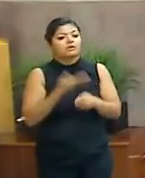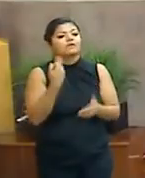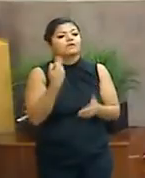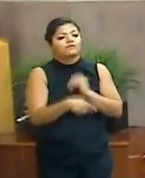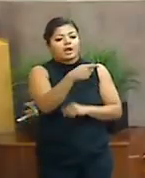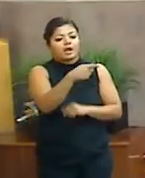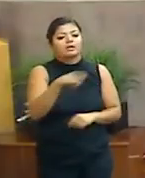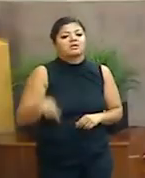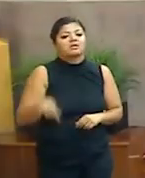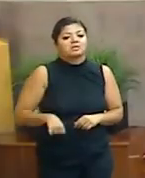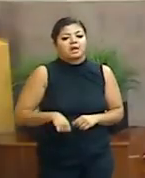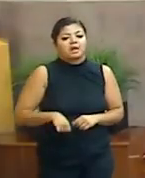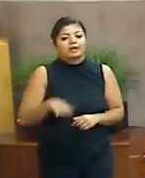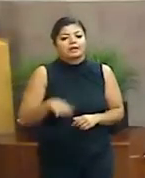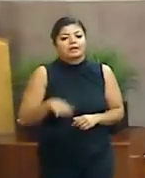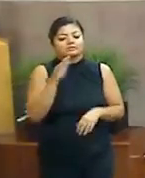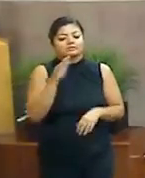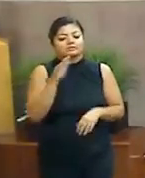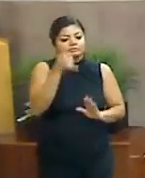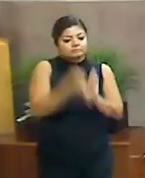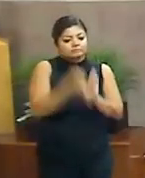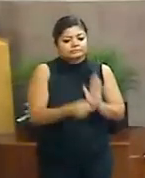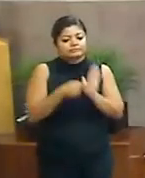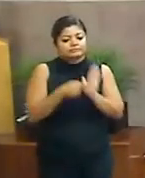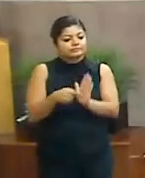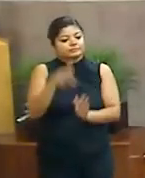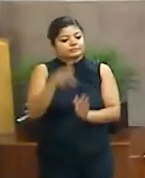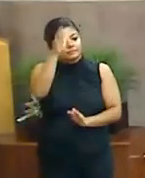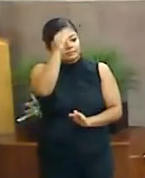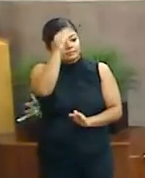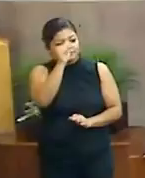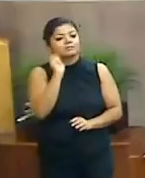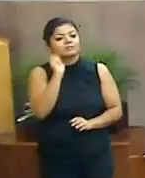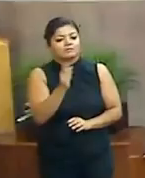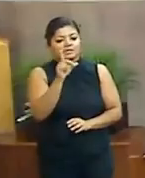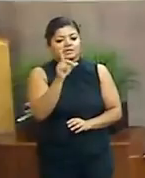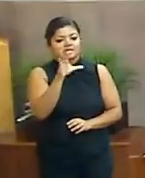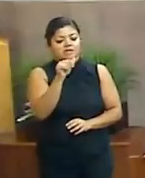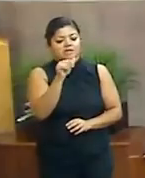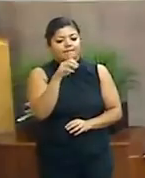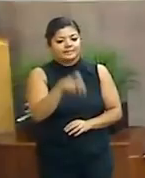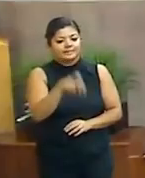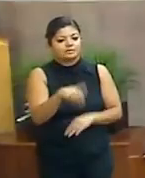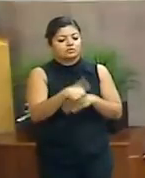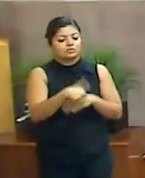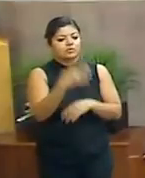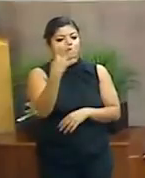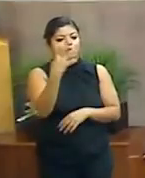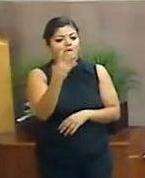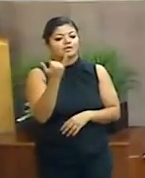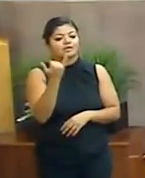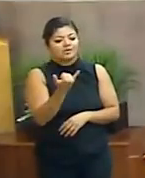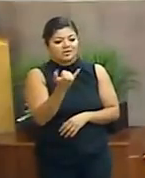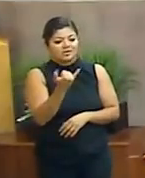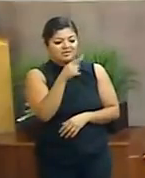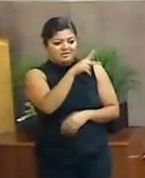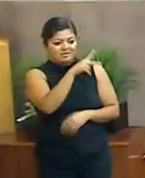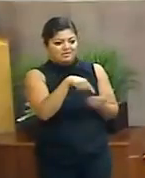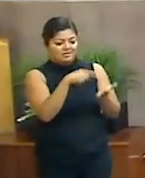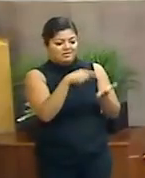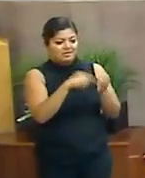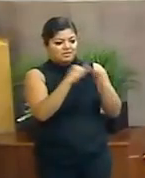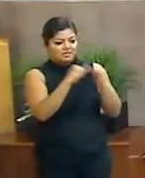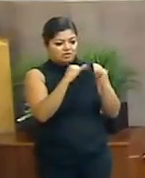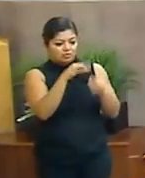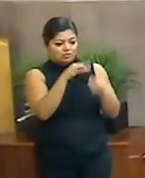jurídico para impugnar a través del recurso de inconformidad el dictamen cuadro y el punto de acuerdo que el mito a listo para electoral en los